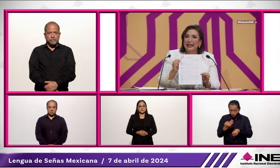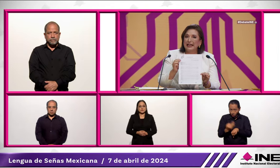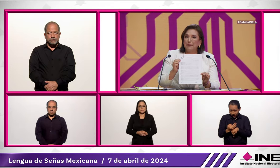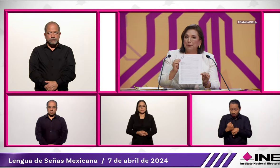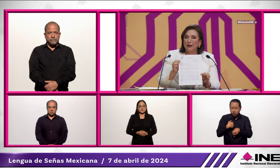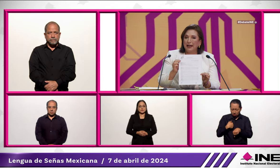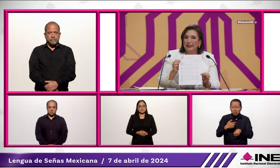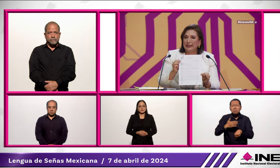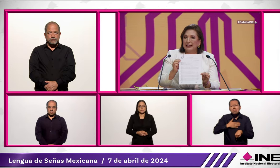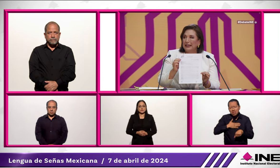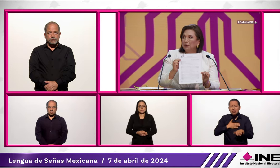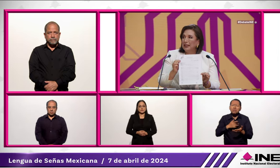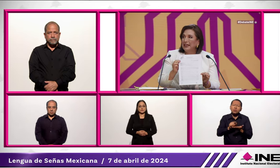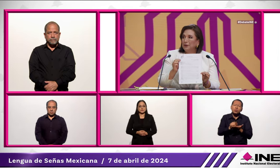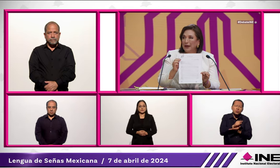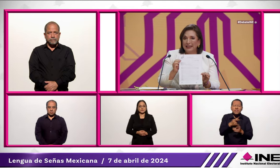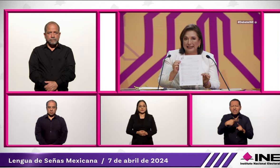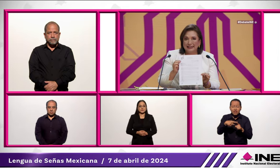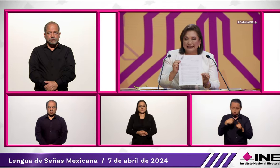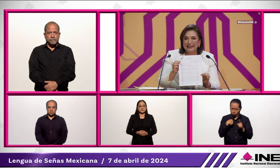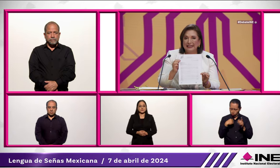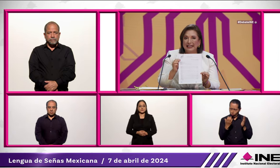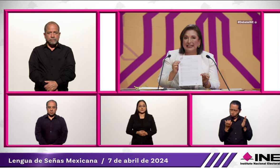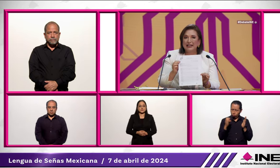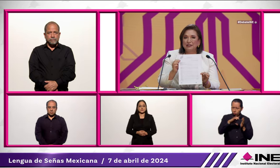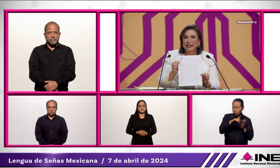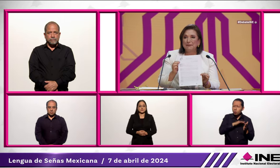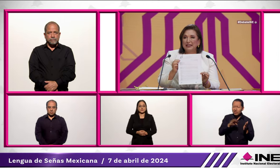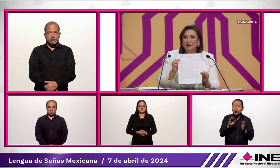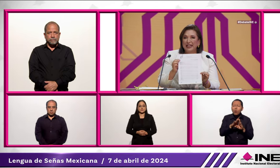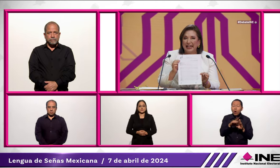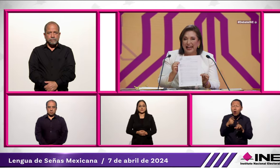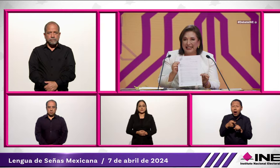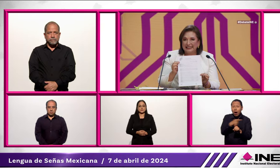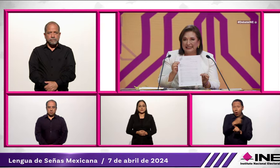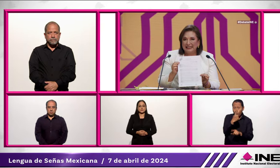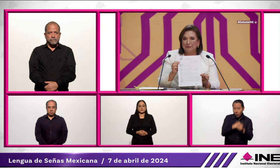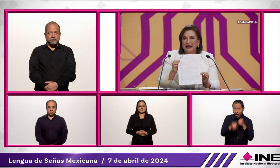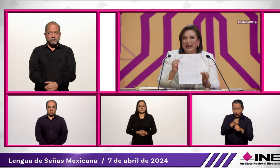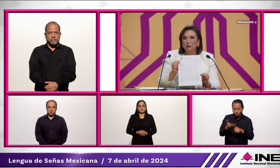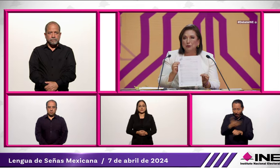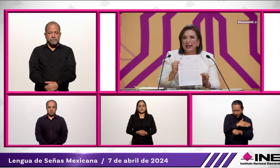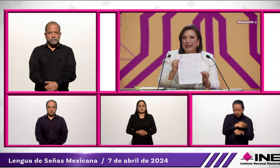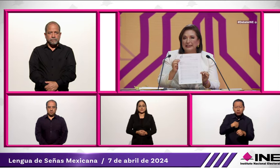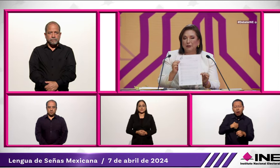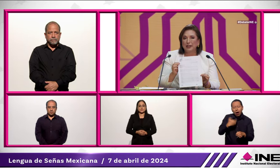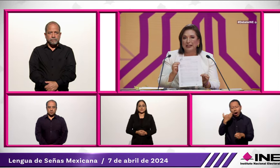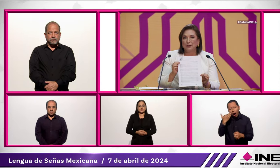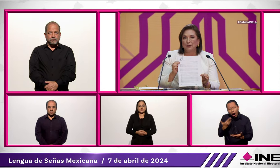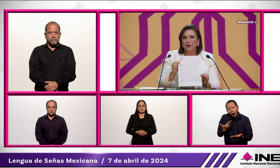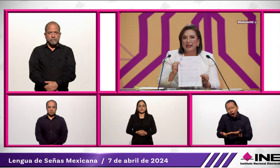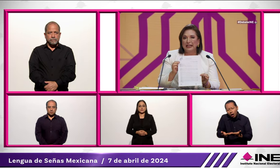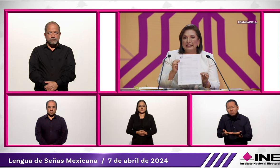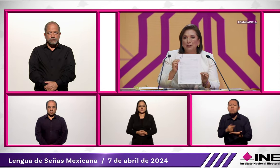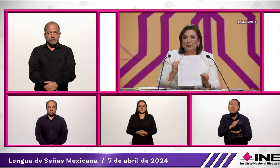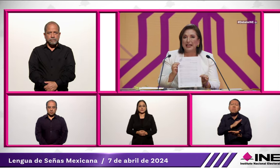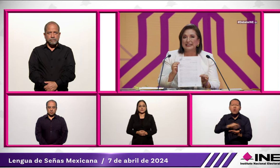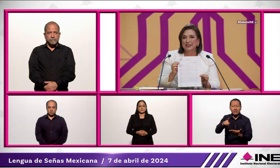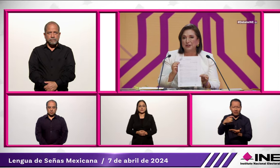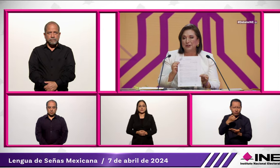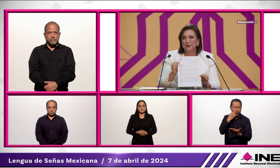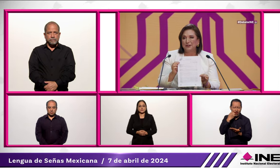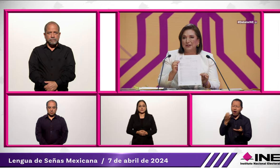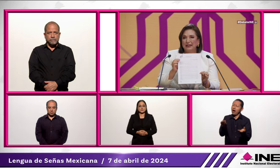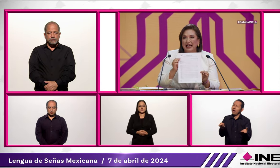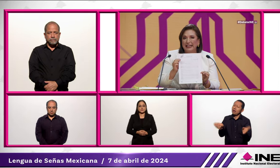sociales que prueban que un año antes tenía los elementos legales para clausurar ese colegio. Y si lo